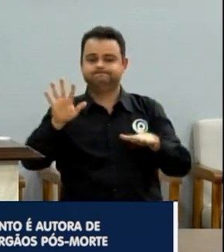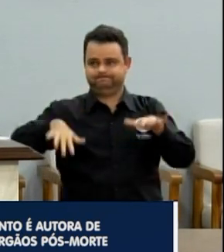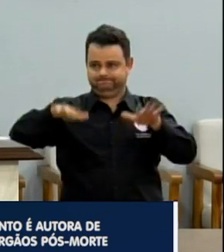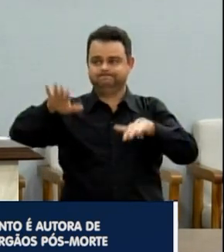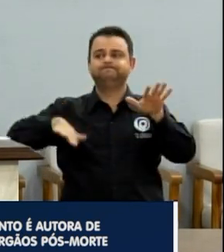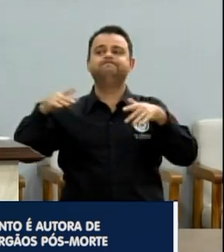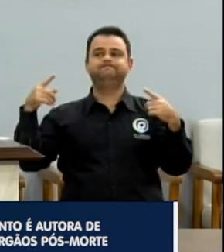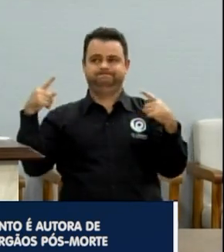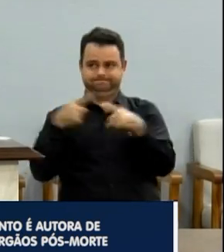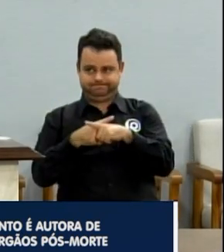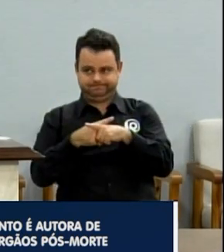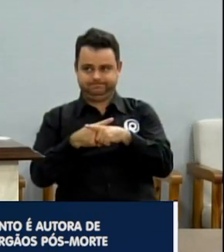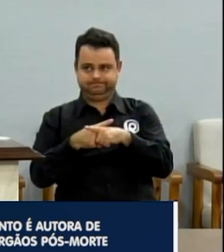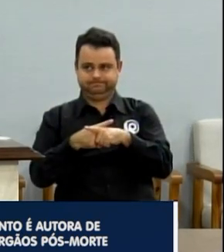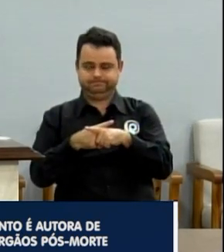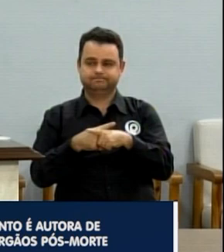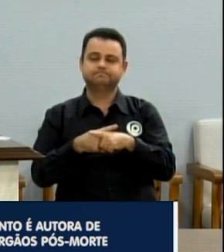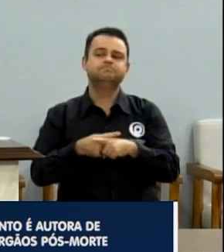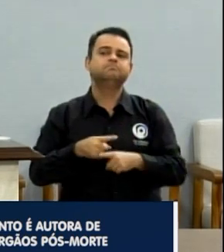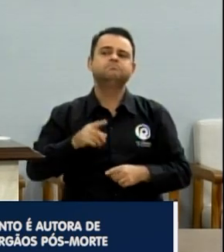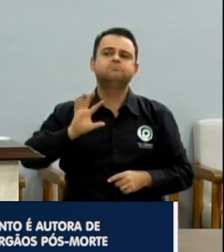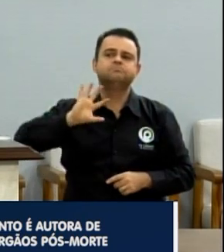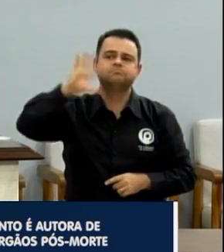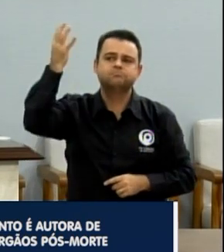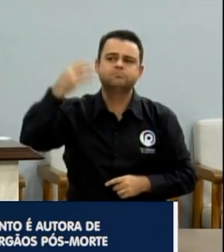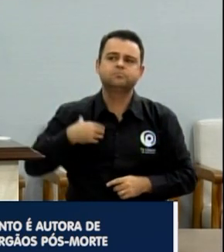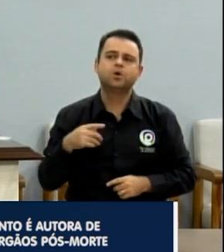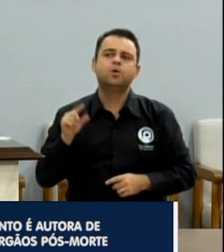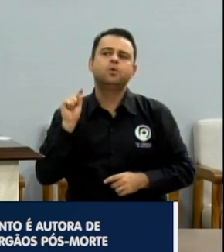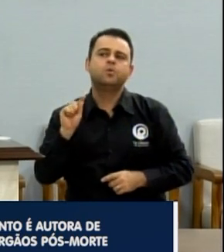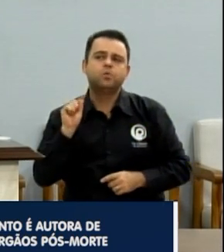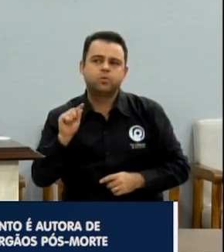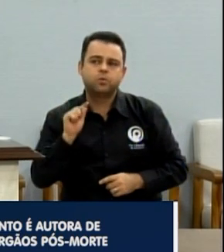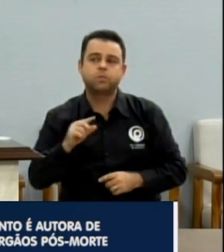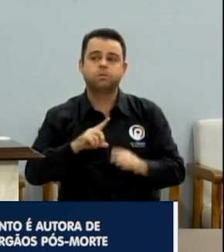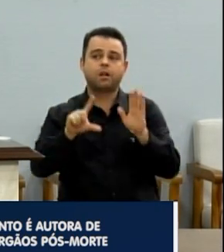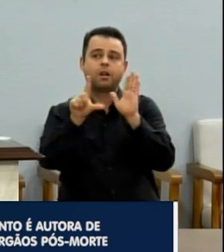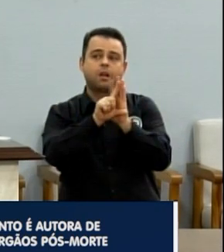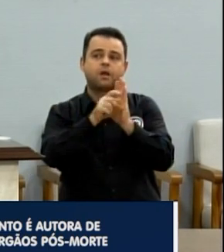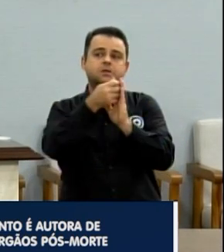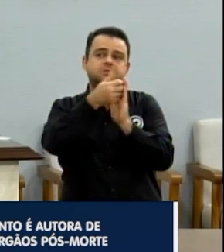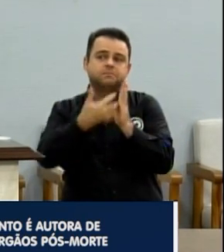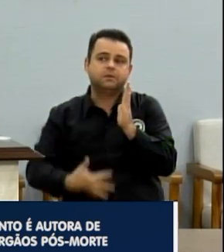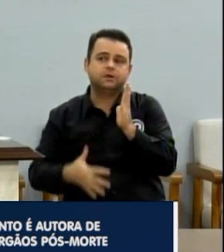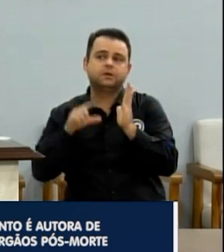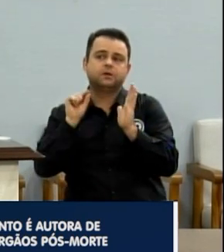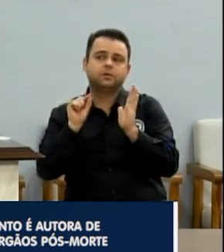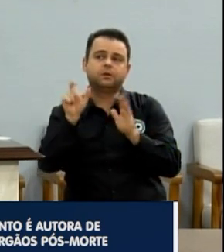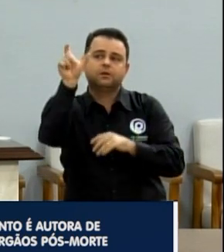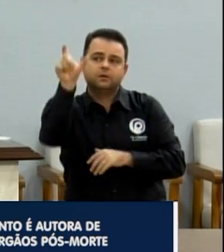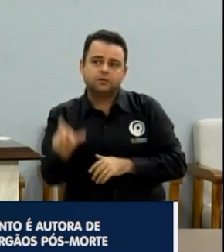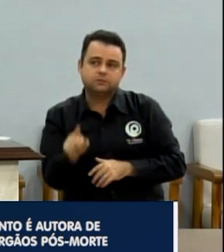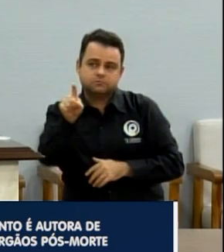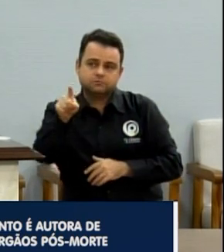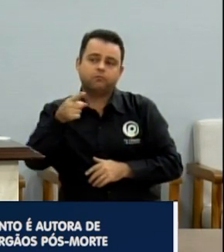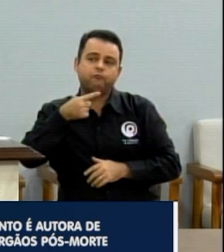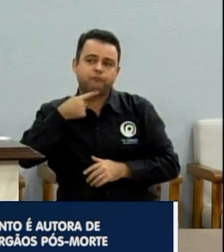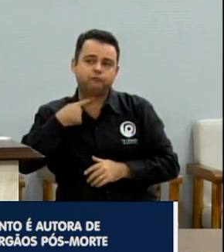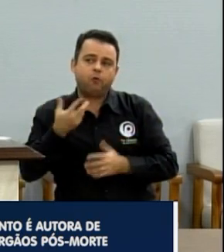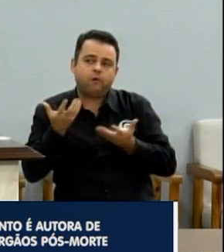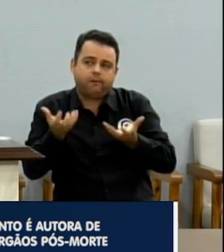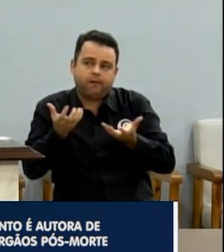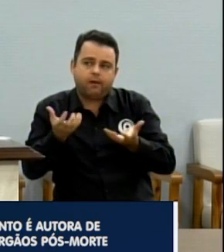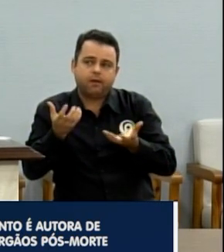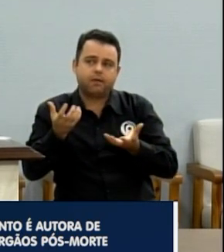família. Isso ocorre porque a atual lei de transplantes ela não considera a sua decisão em relação à doação de órgãos após